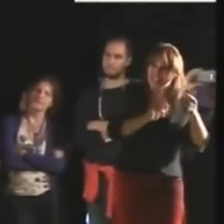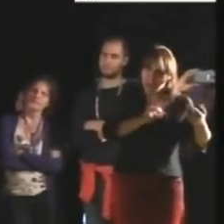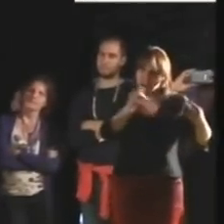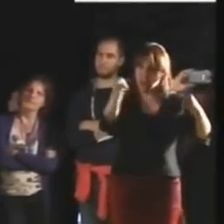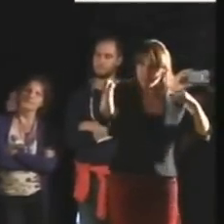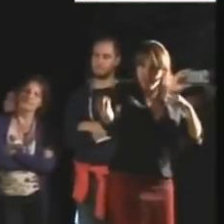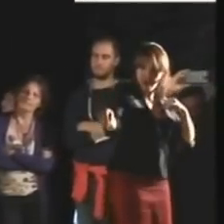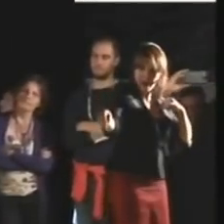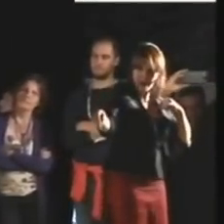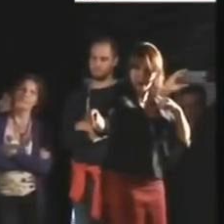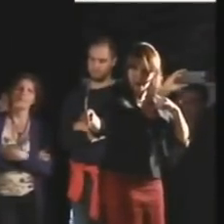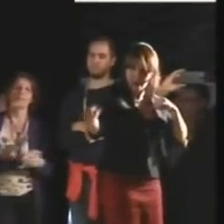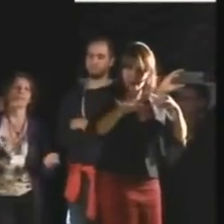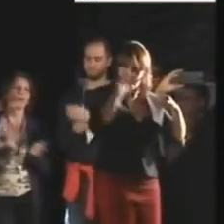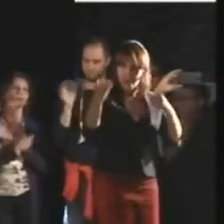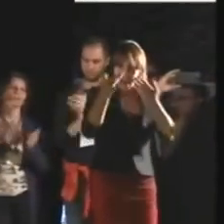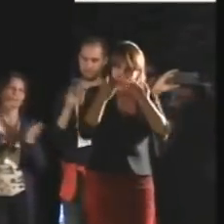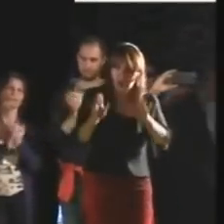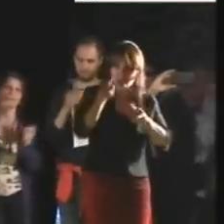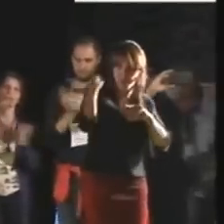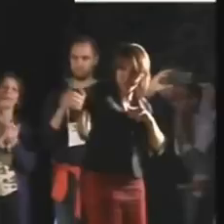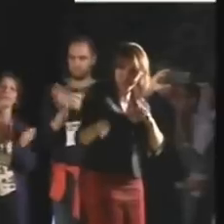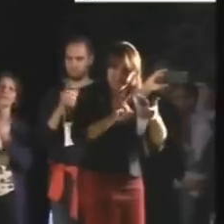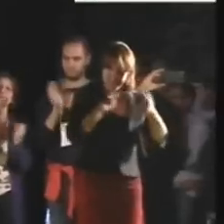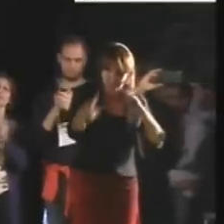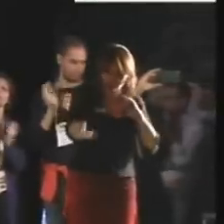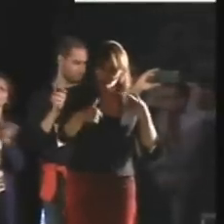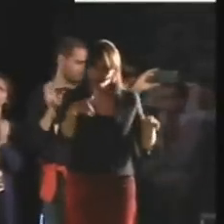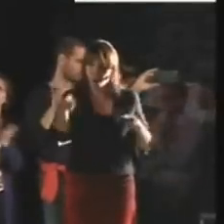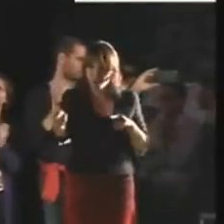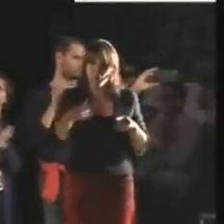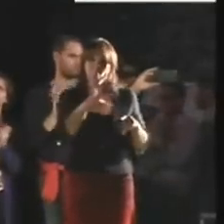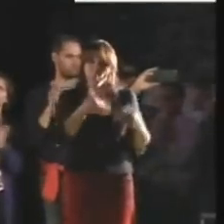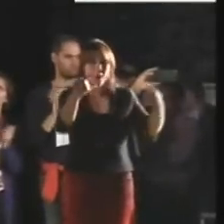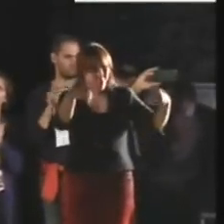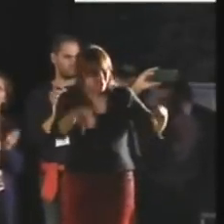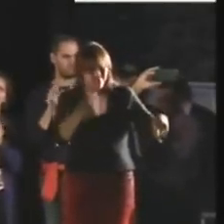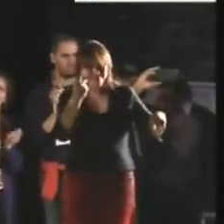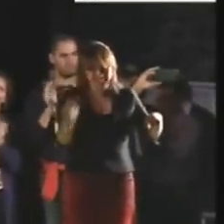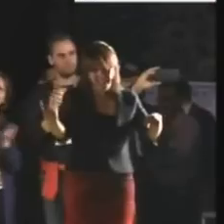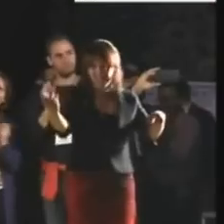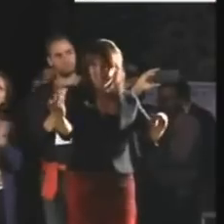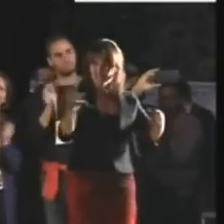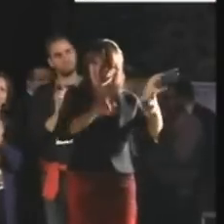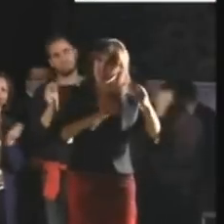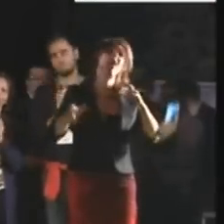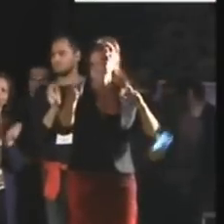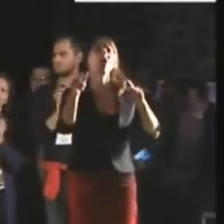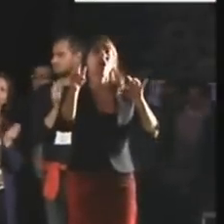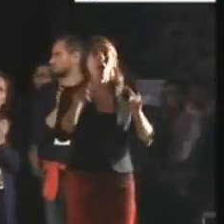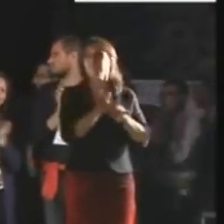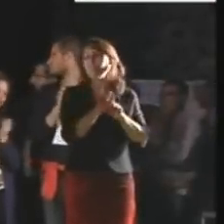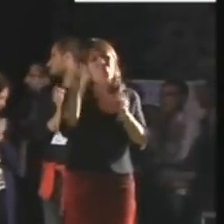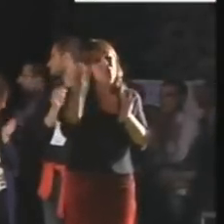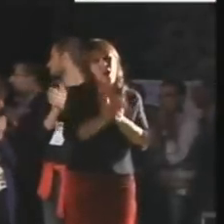italiane che aprivano là. Avete capito che cosa hanno barattato questa gente col cuore? Allora bisogna smettere,